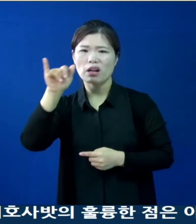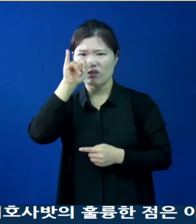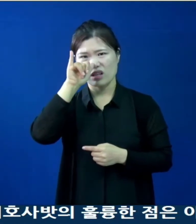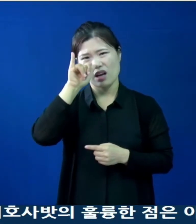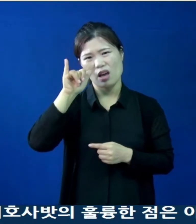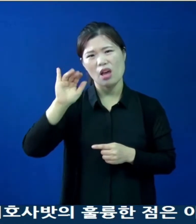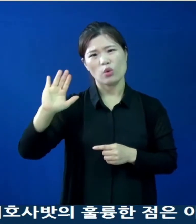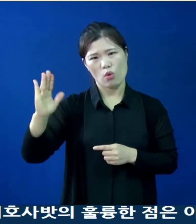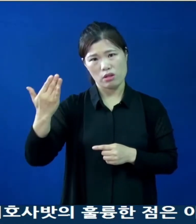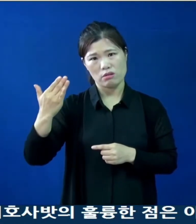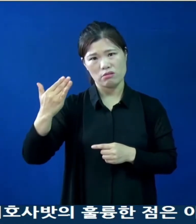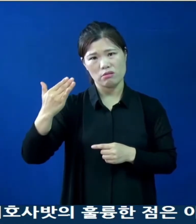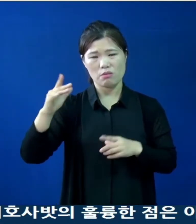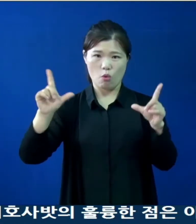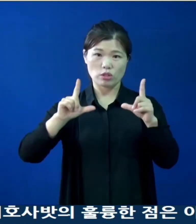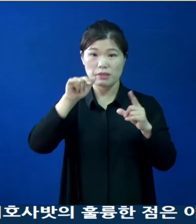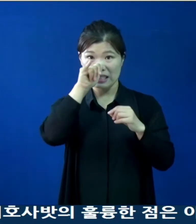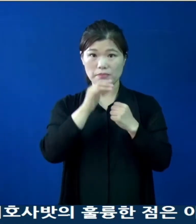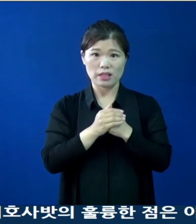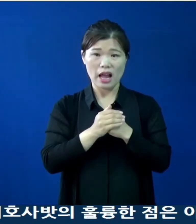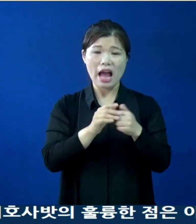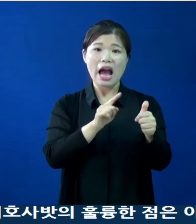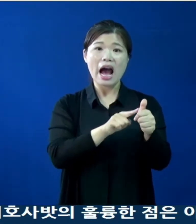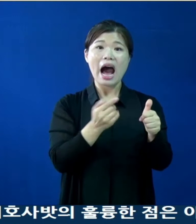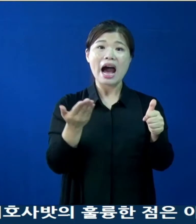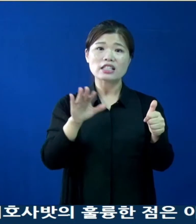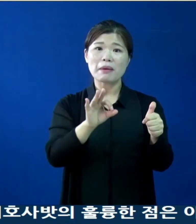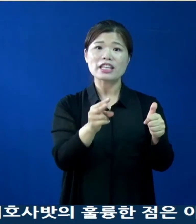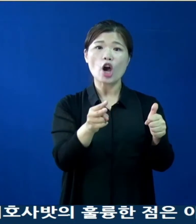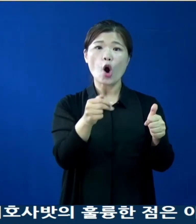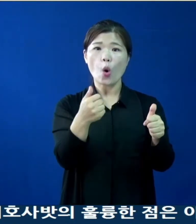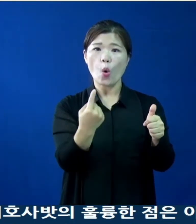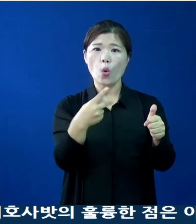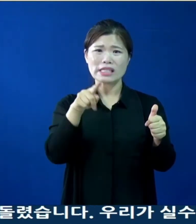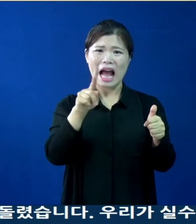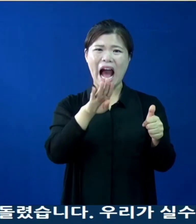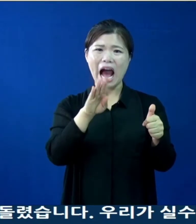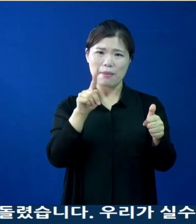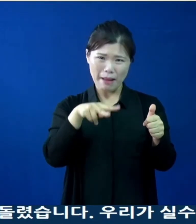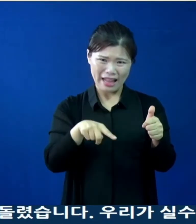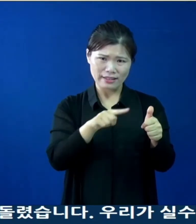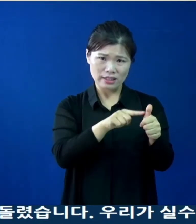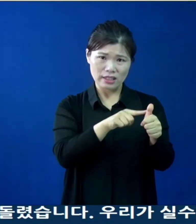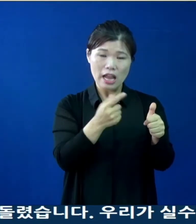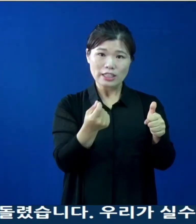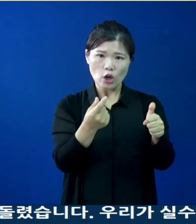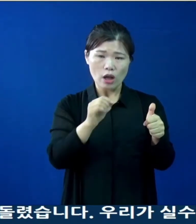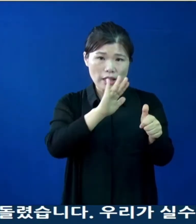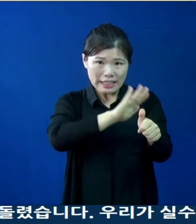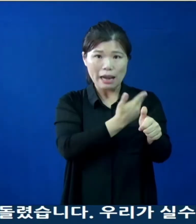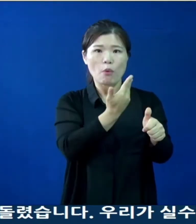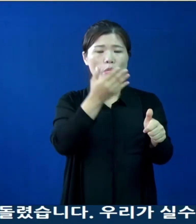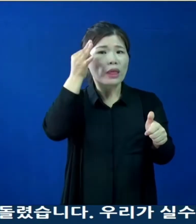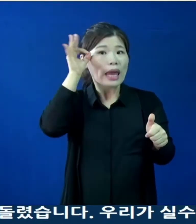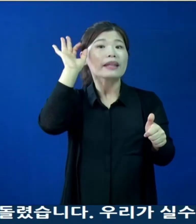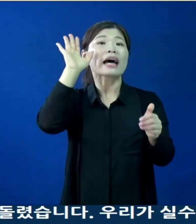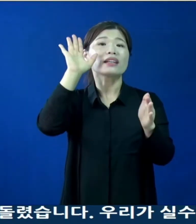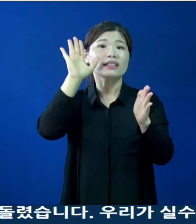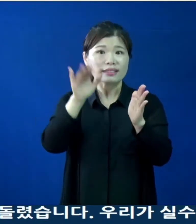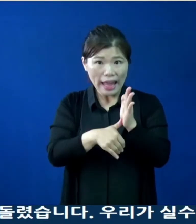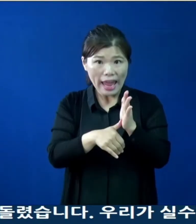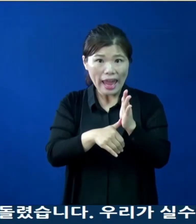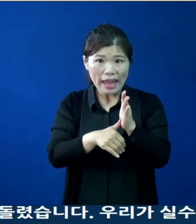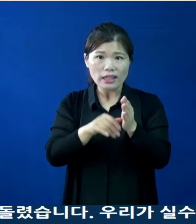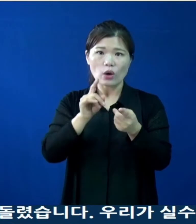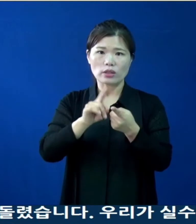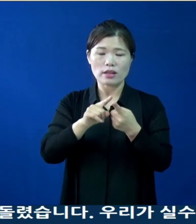게 우리의 모습이죠. 그런데 여호사밧처럼 이것이 잘못되었다는 걸 깨달을 때 바로 잡아